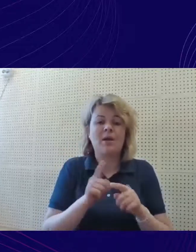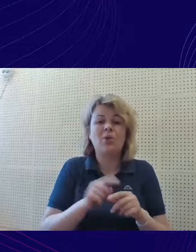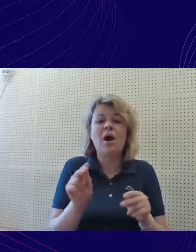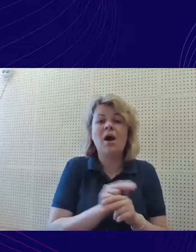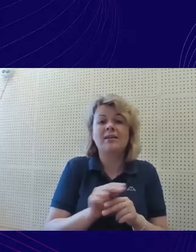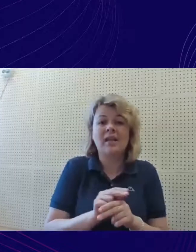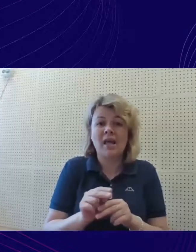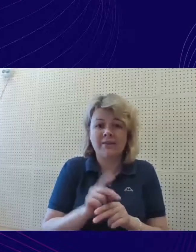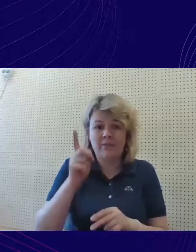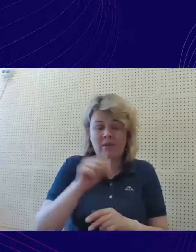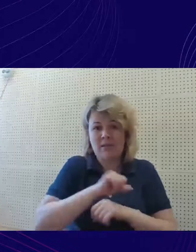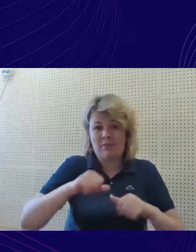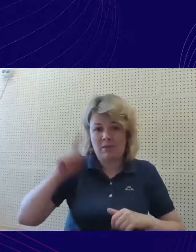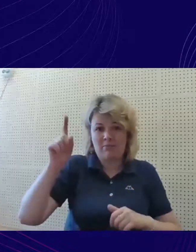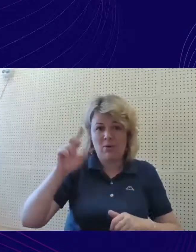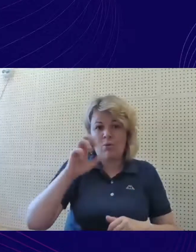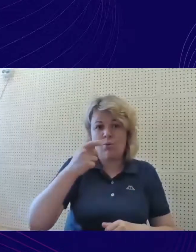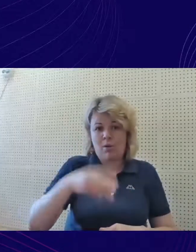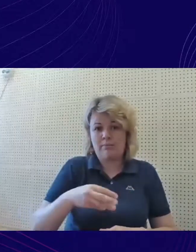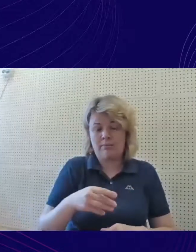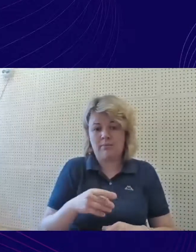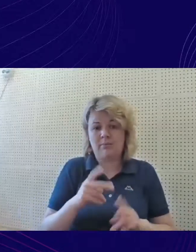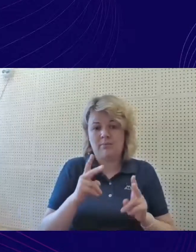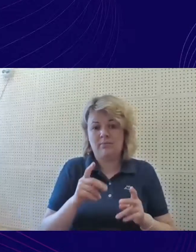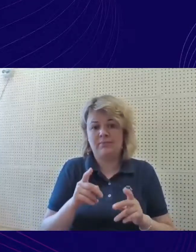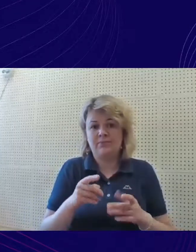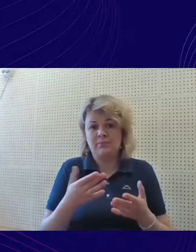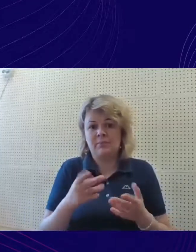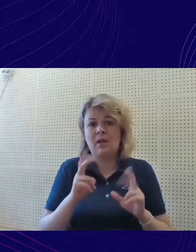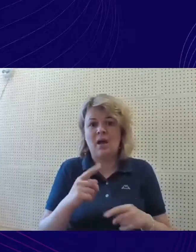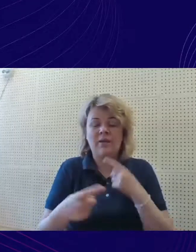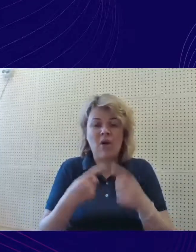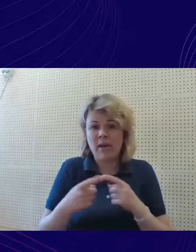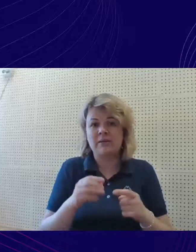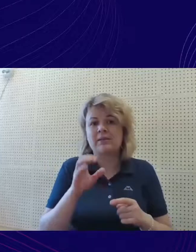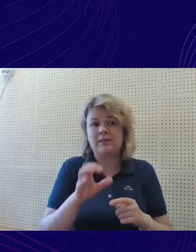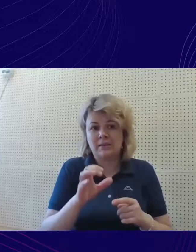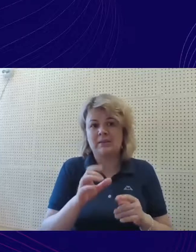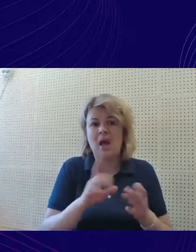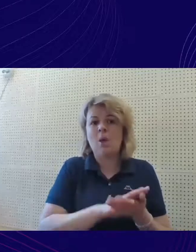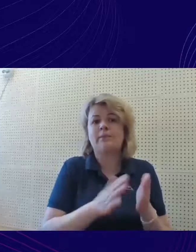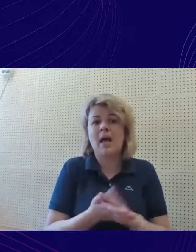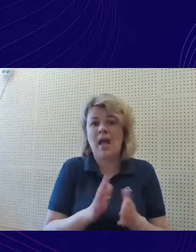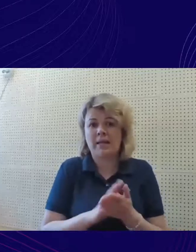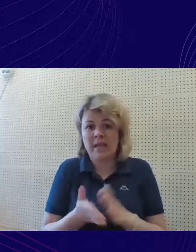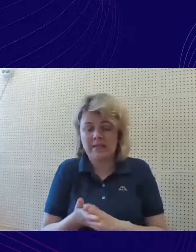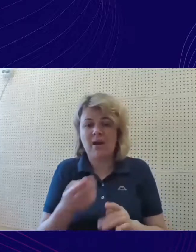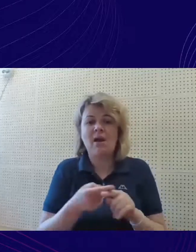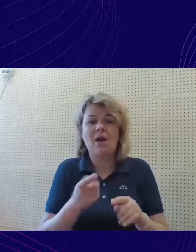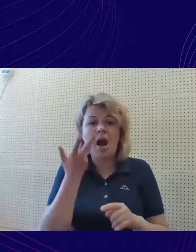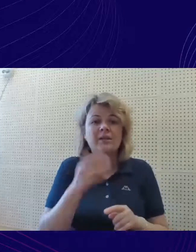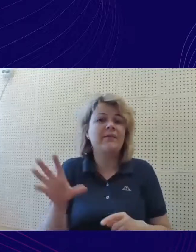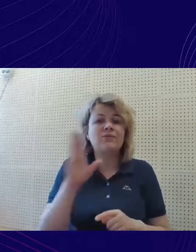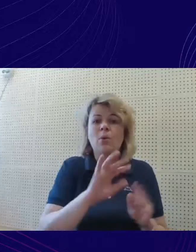отредактированная Господом Богом, что называется, да, вот с течением обстоятельств, когда все